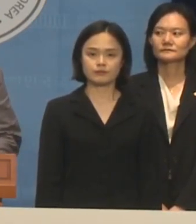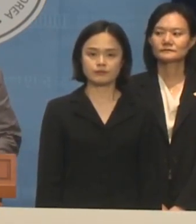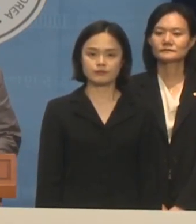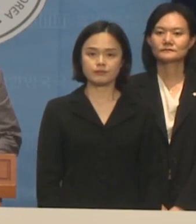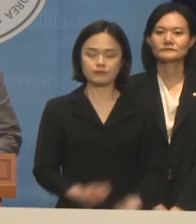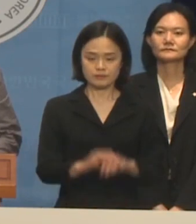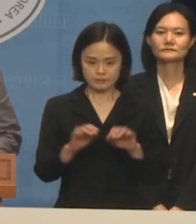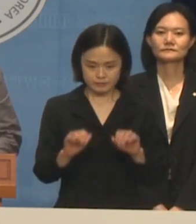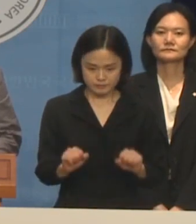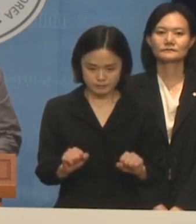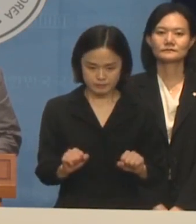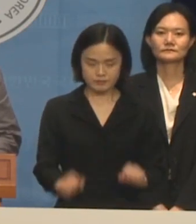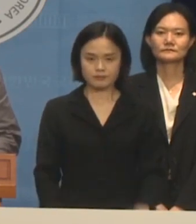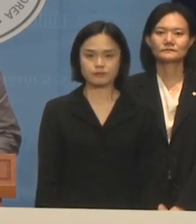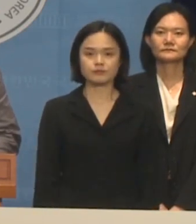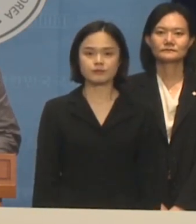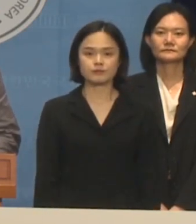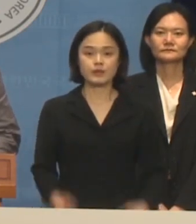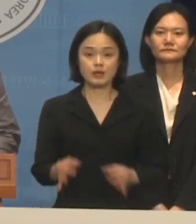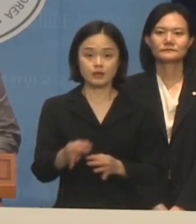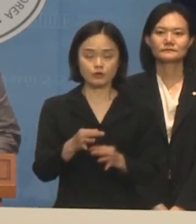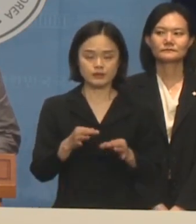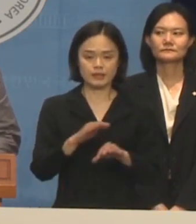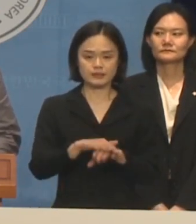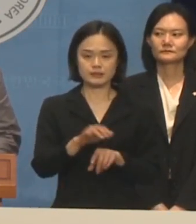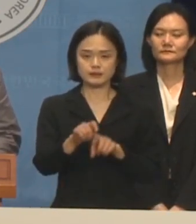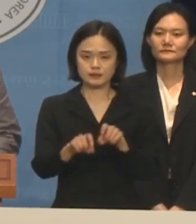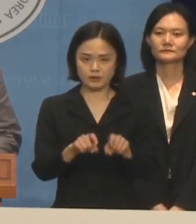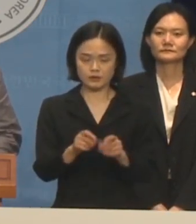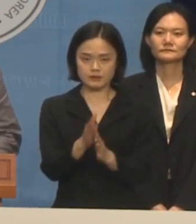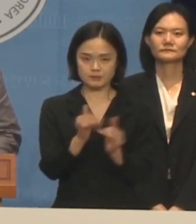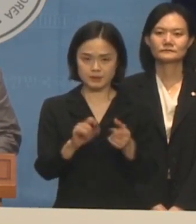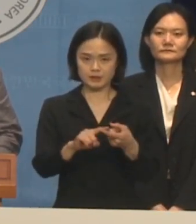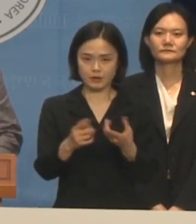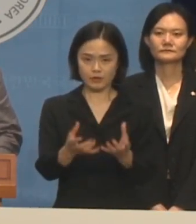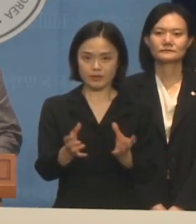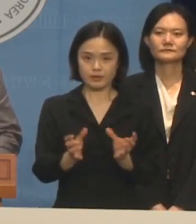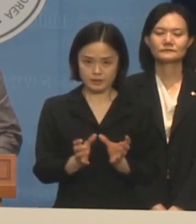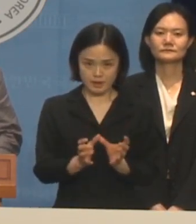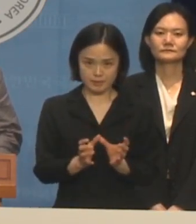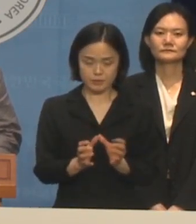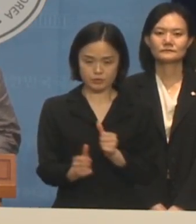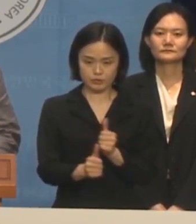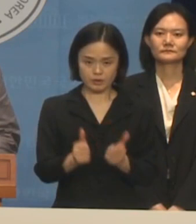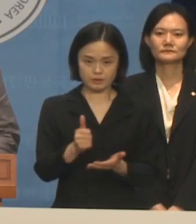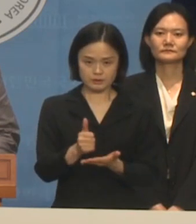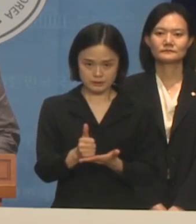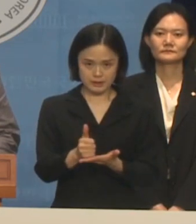네, 안녕하십니까. 경제정의 실천시민연합 보건의료위원장 송기민입니다.